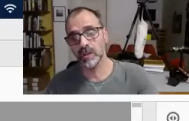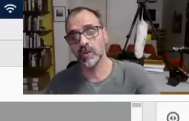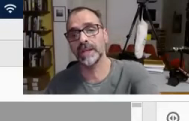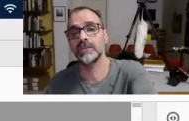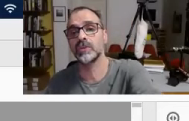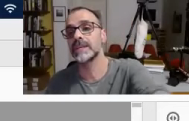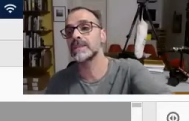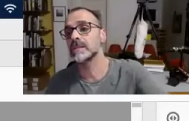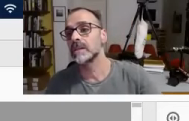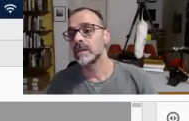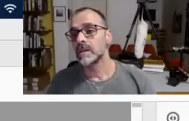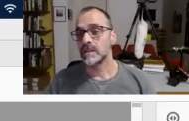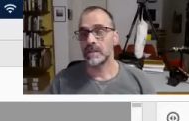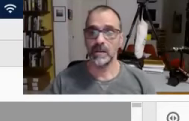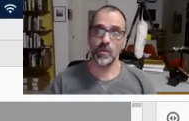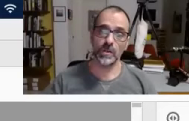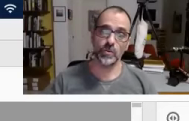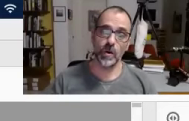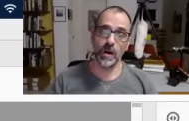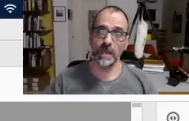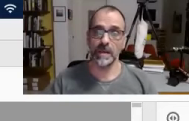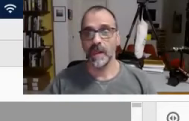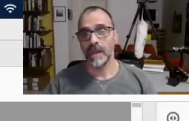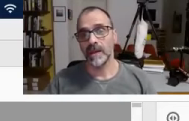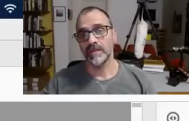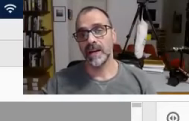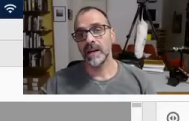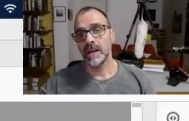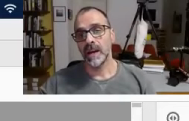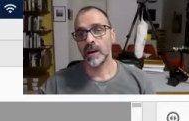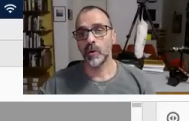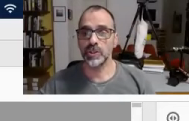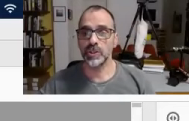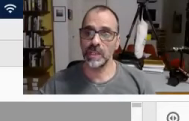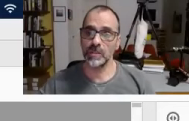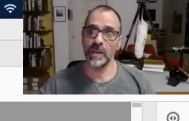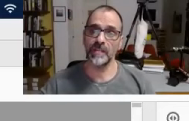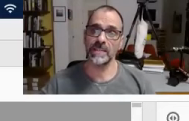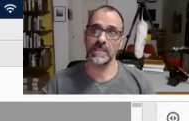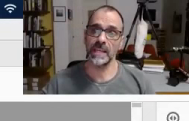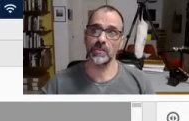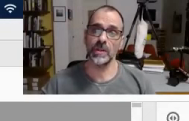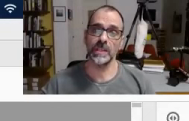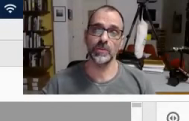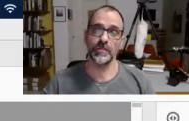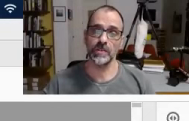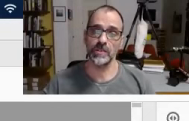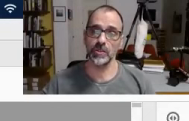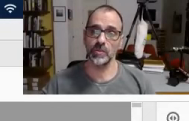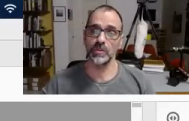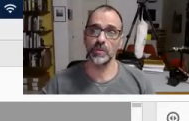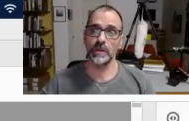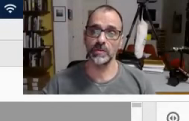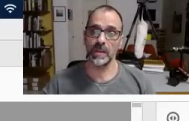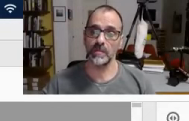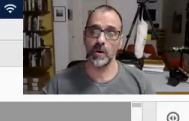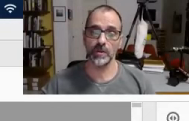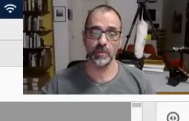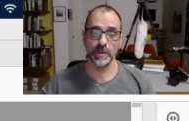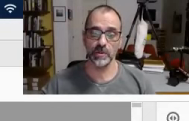luta com a natureza, né, o quanto o homem está reconstruindo e refazendo aquilo que foi destruído